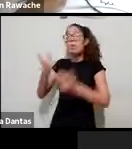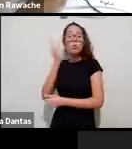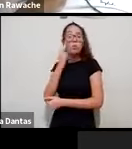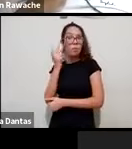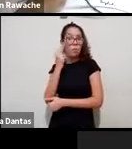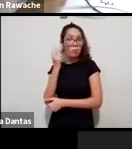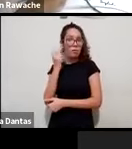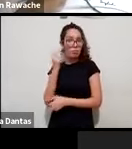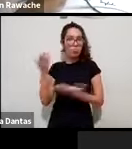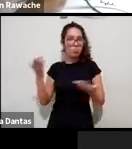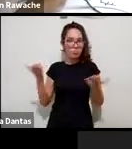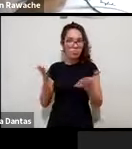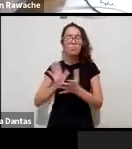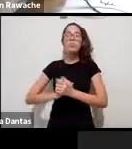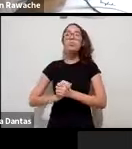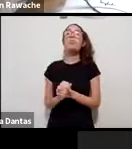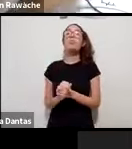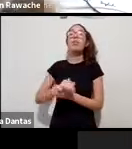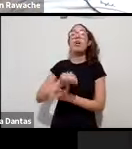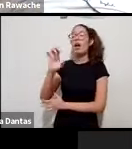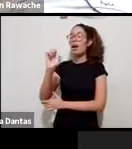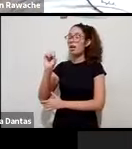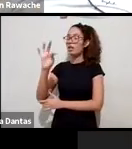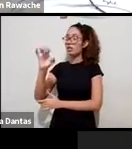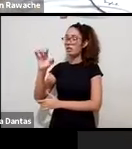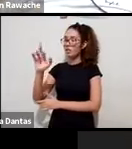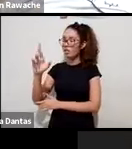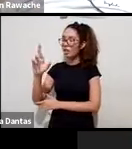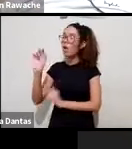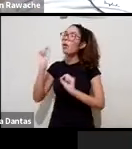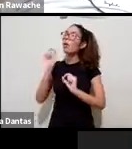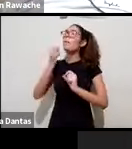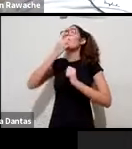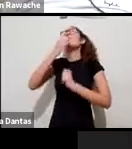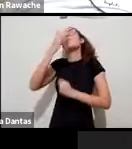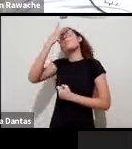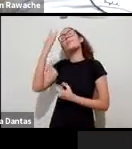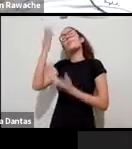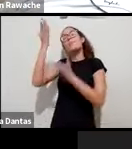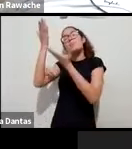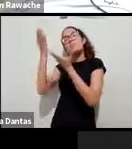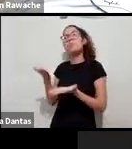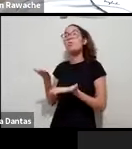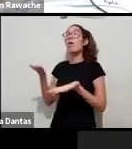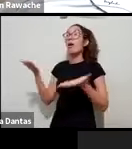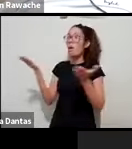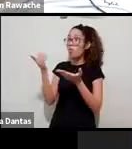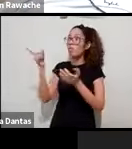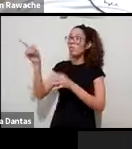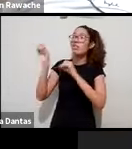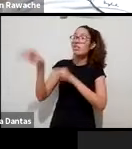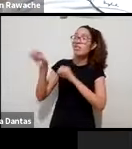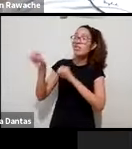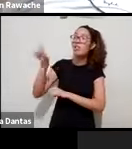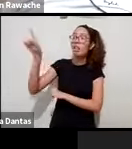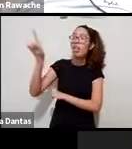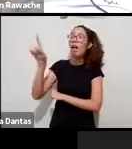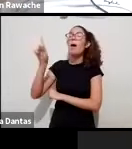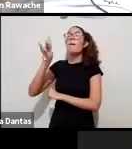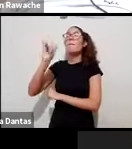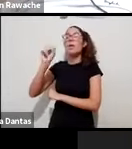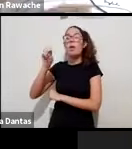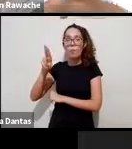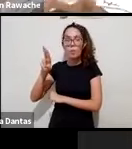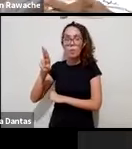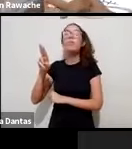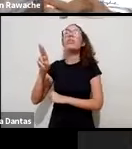passar a Esther. A Esther, para nós, é uma pessoa muito querida. Ela leciona hoje no estado do Piauí, é militante da saúde pública, militante